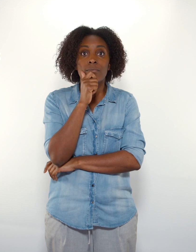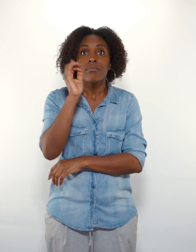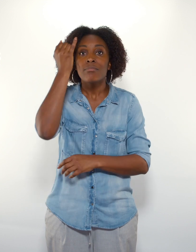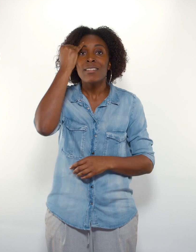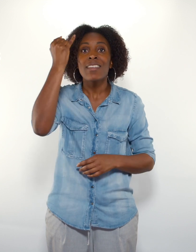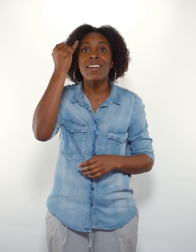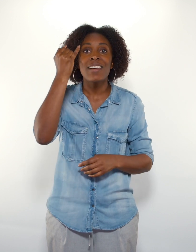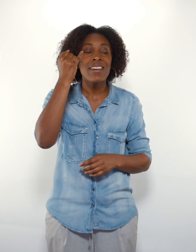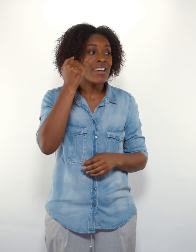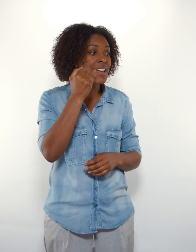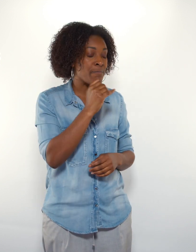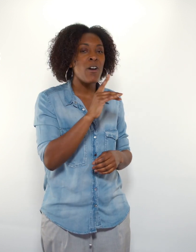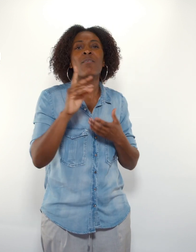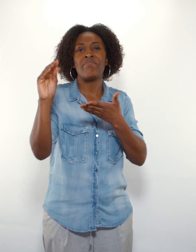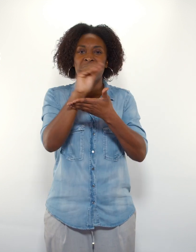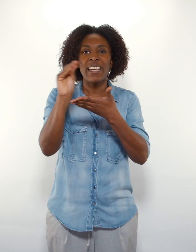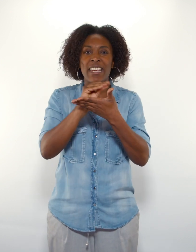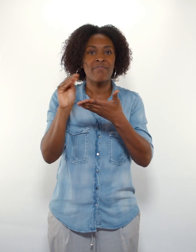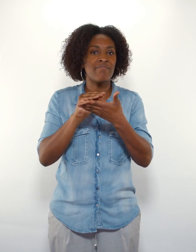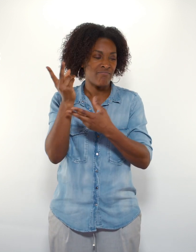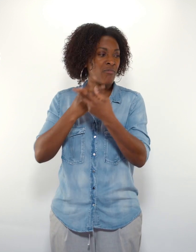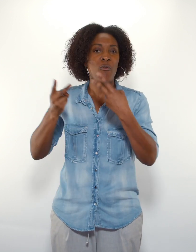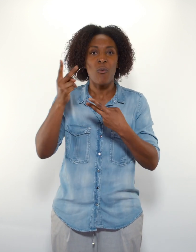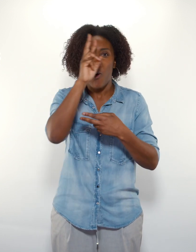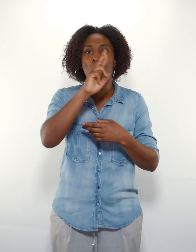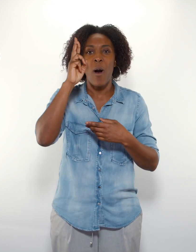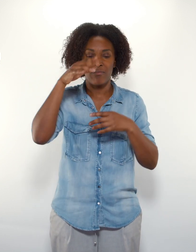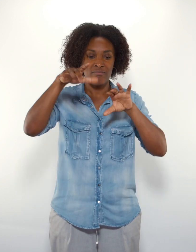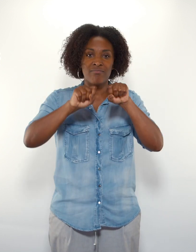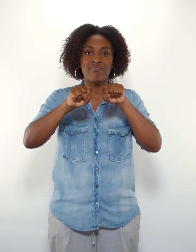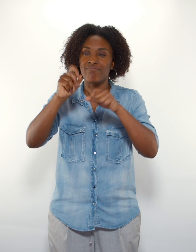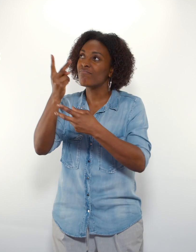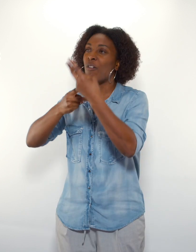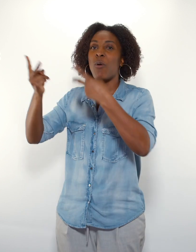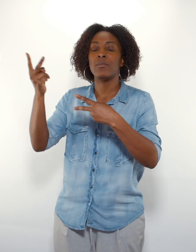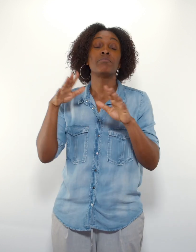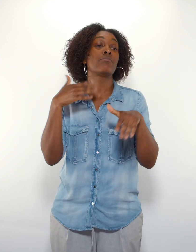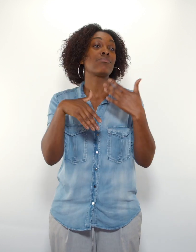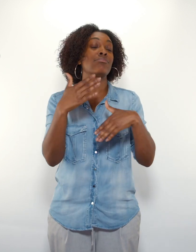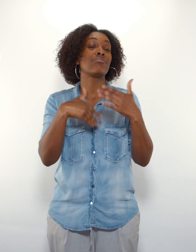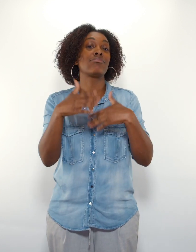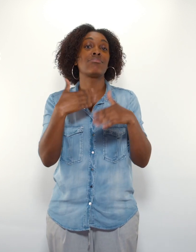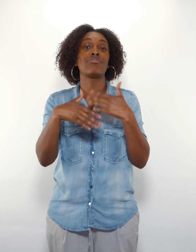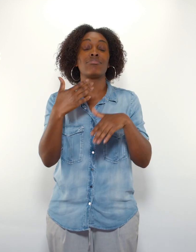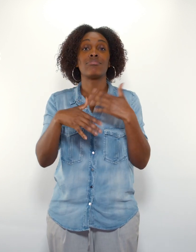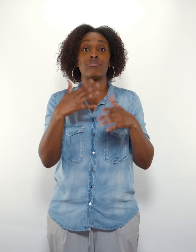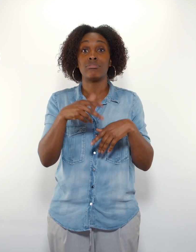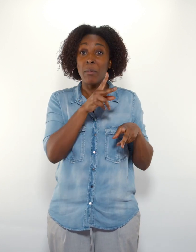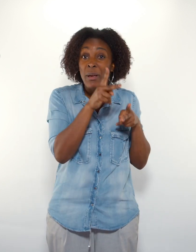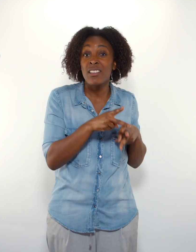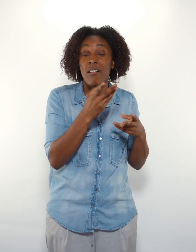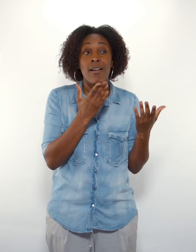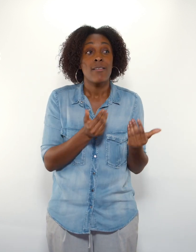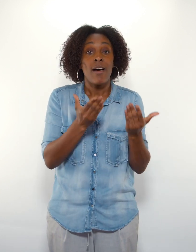J'ai une idée. Je vais écrire au roi une lettre officielle et nous verrons bien. » Le temps passe, les semaines, le paysan